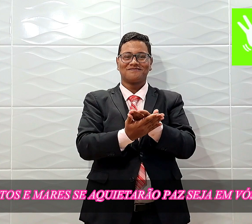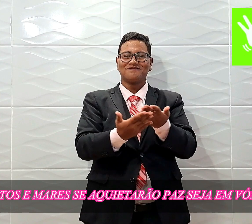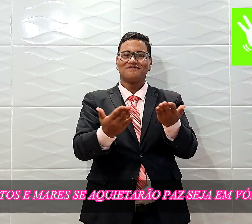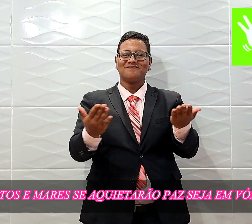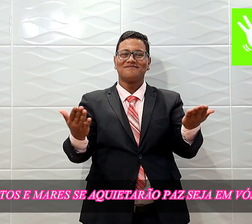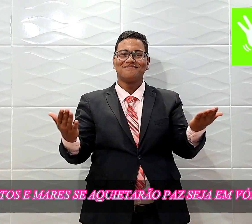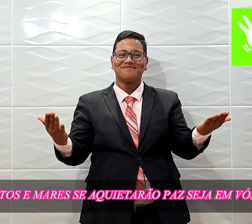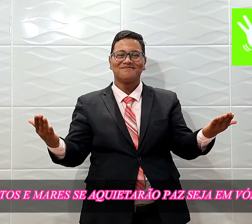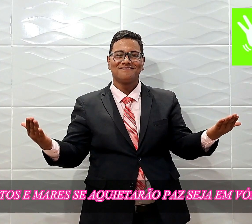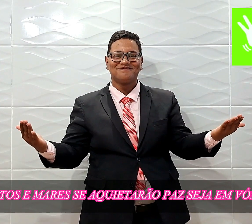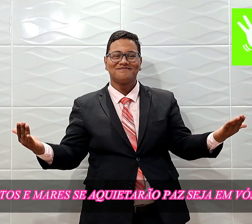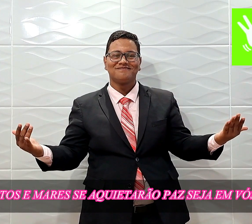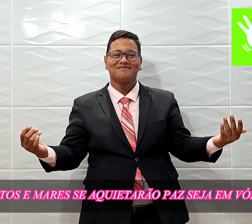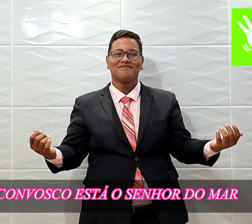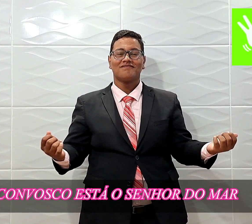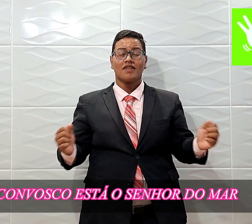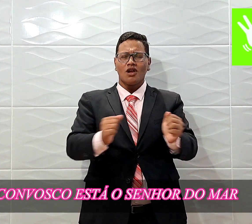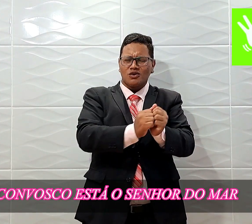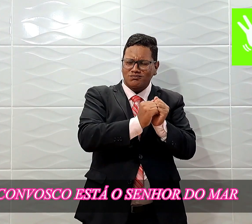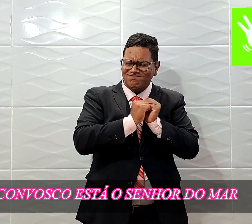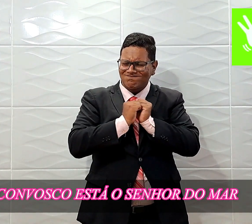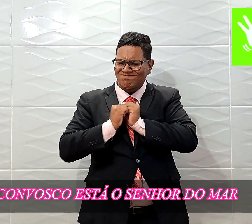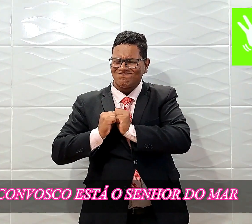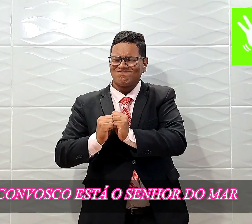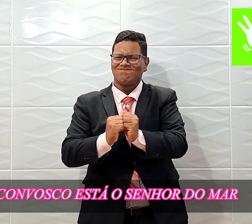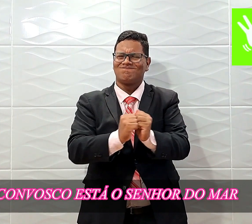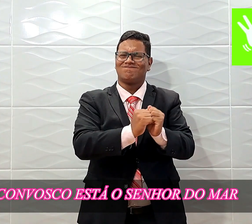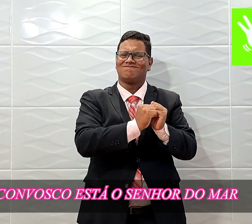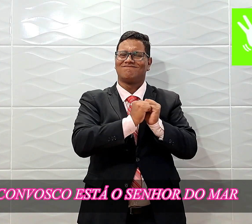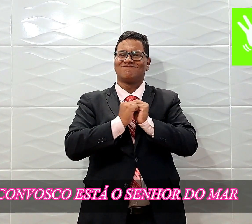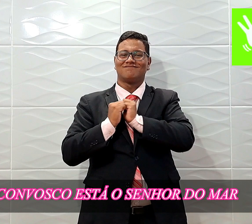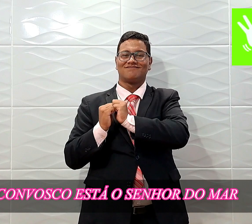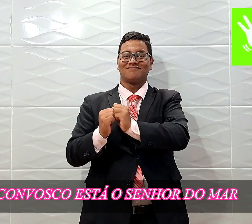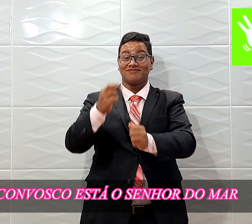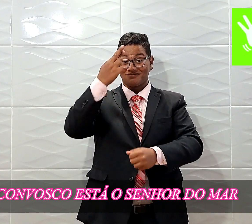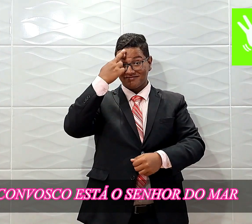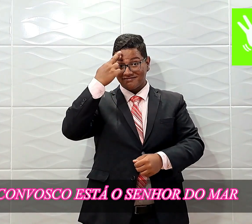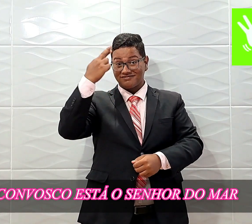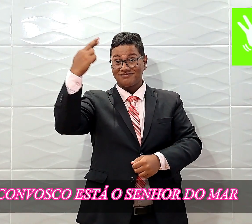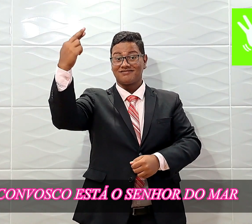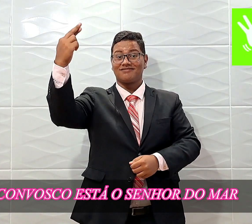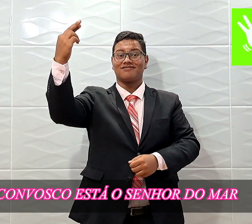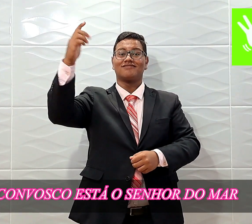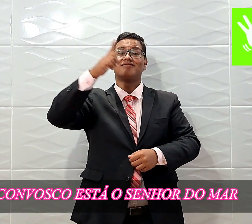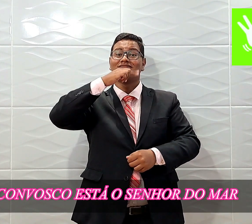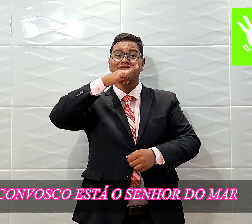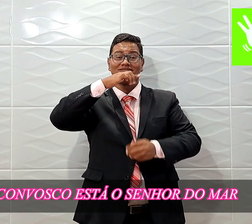em vós Convosco está o Senhor do mar